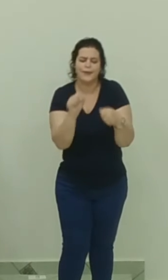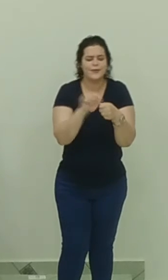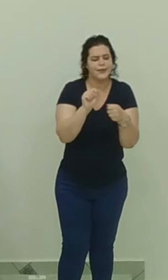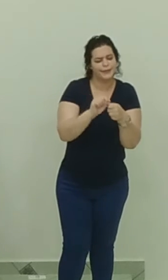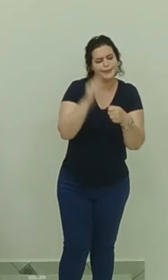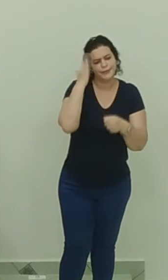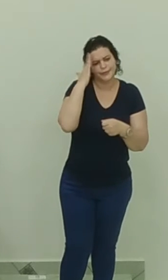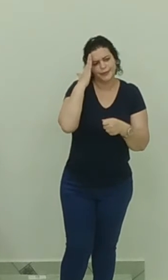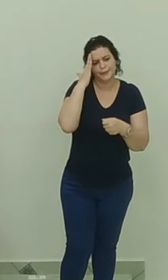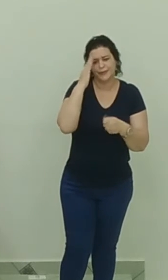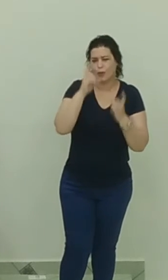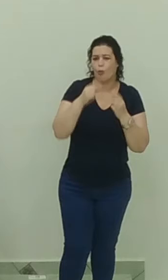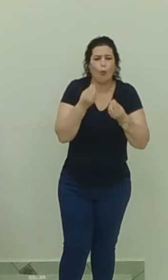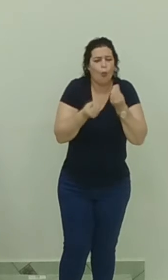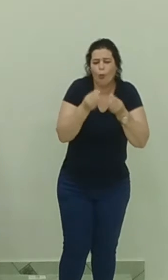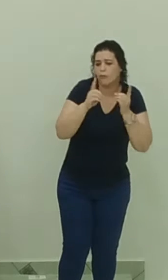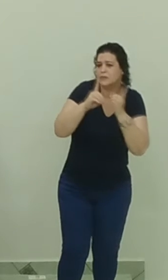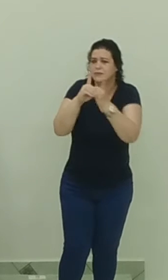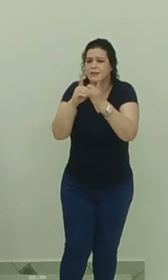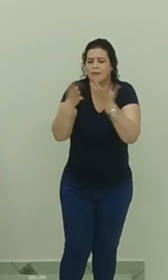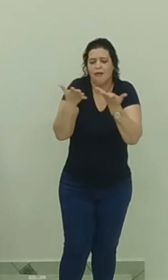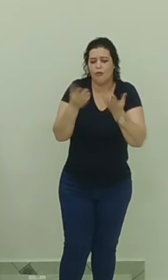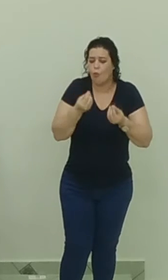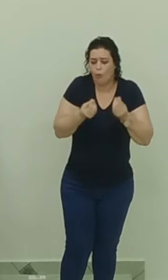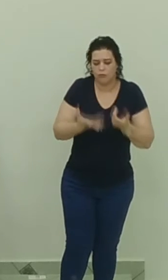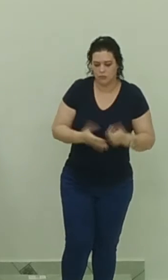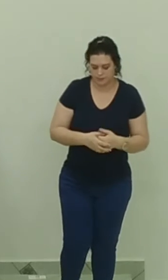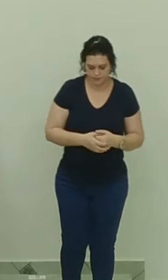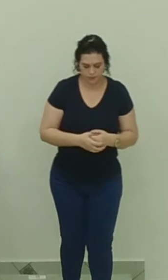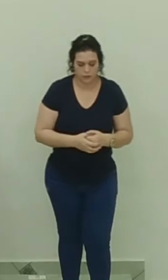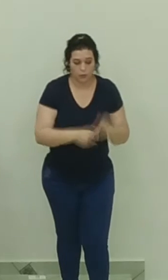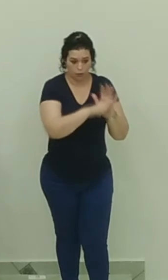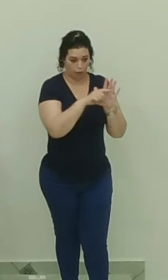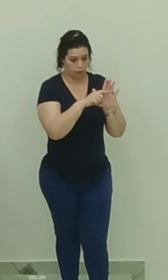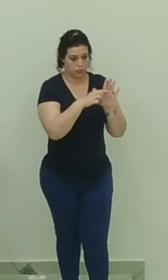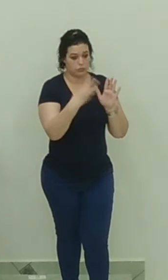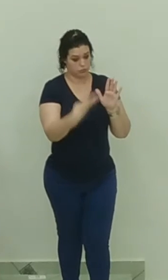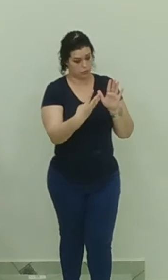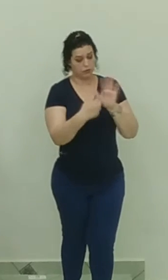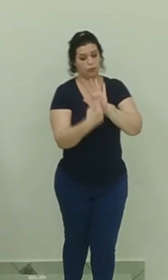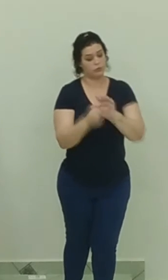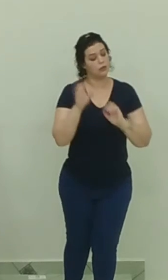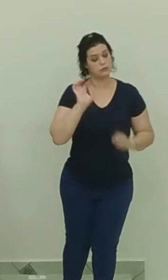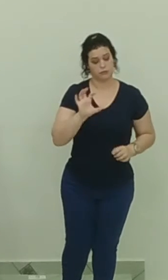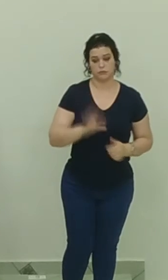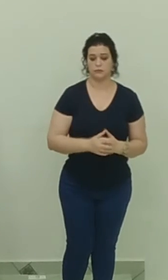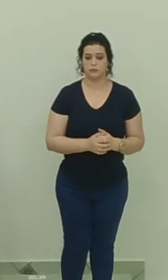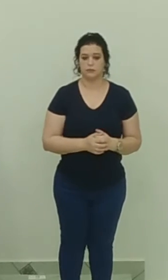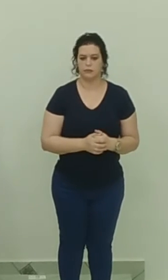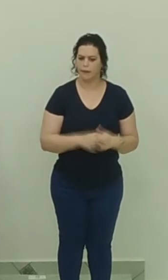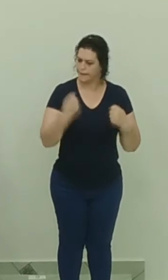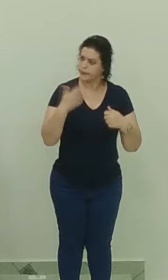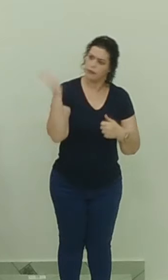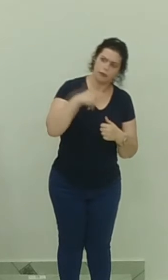O tema desse capítulo 3 poderíamos colocar assim: sigamos a Deus.